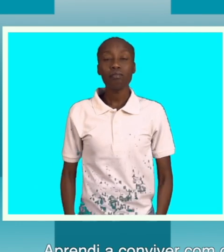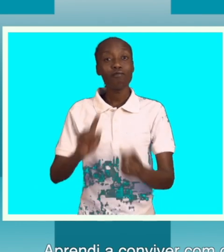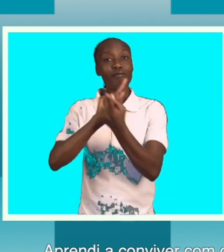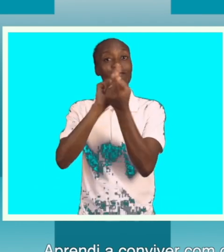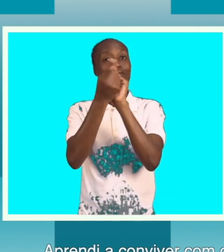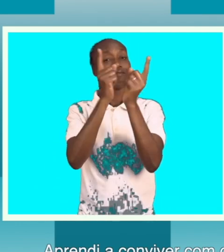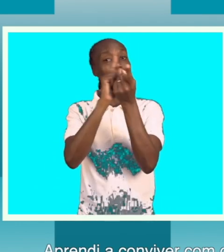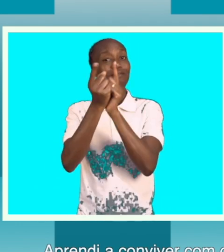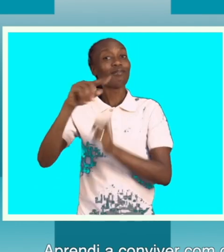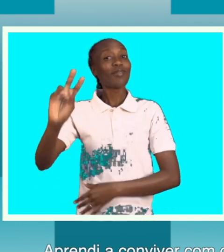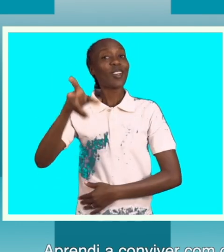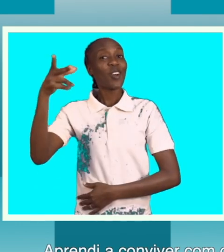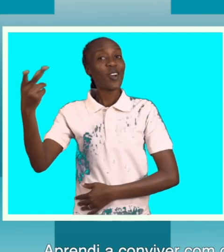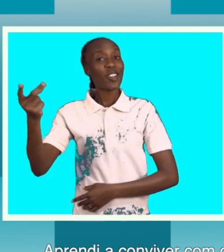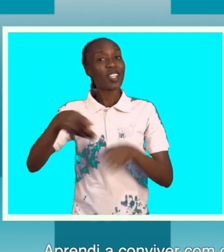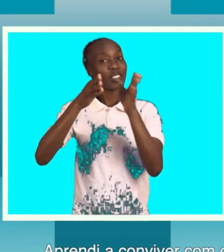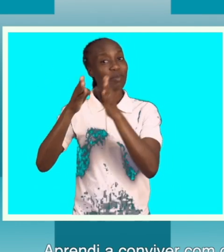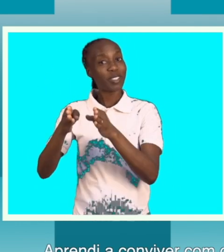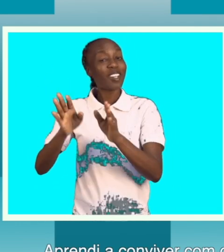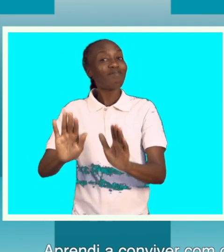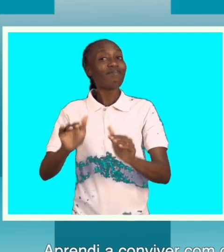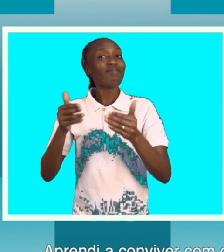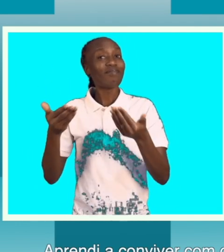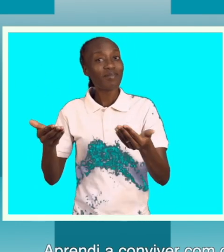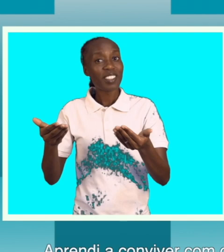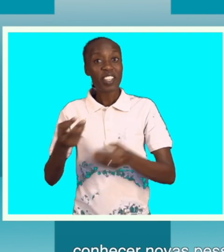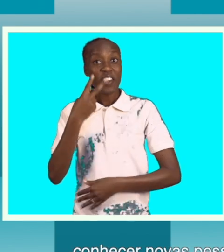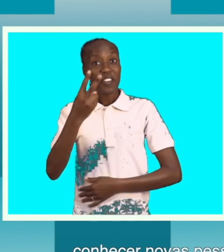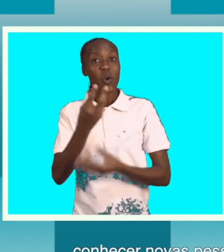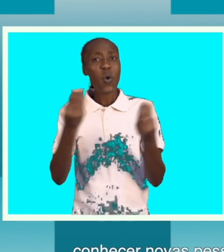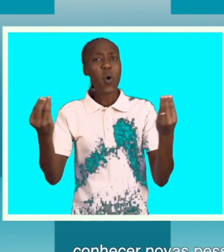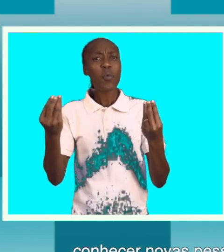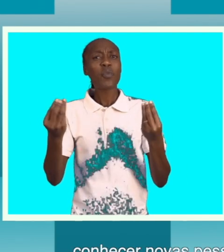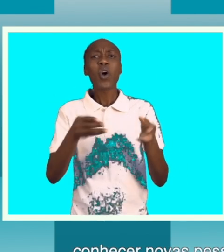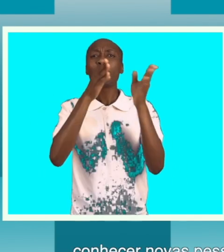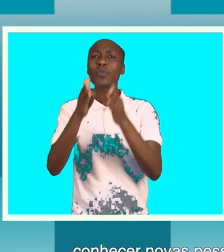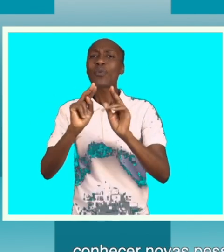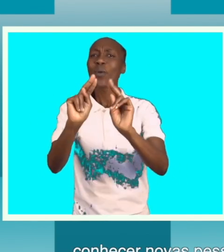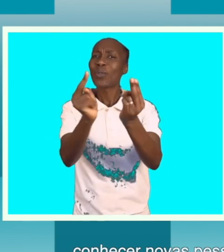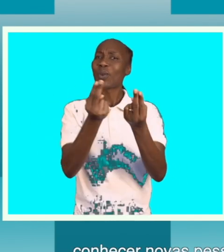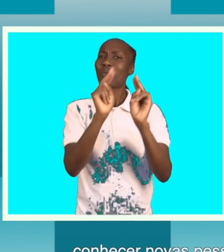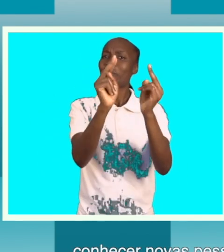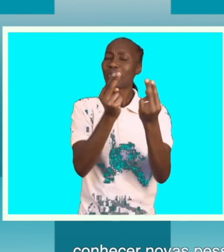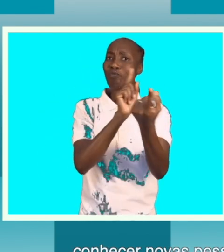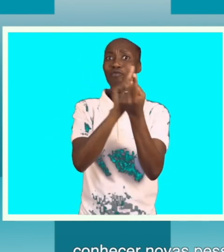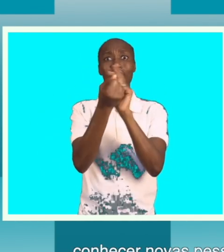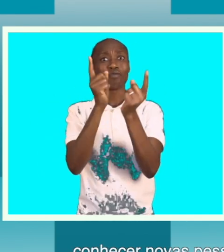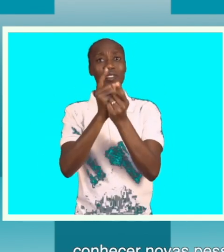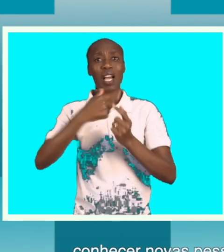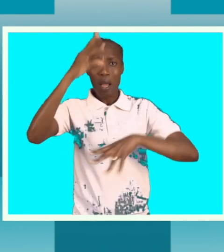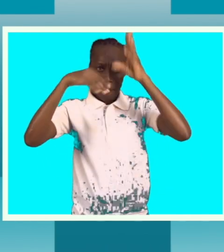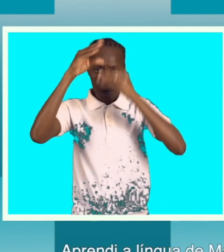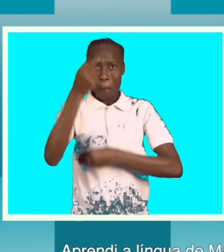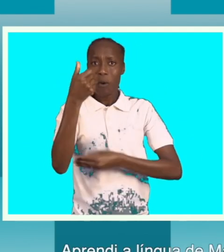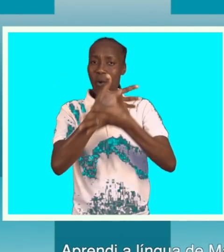conviver Com outros A ver a maneira De eles Como é que são A conhecer Novas pessoas A aprender Um pouco Das línguas Que eles